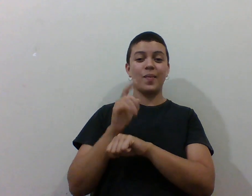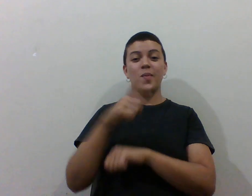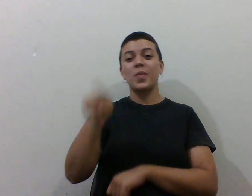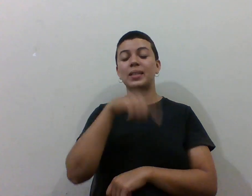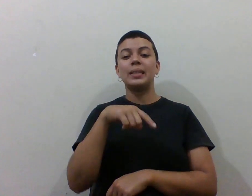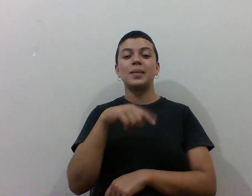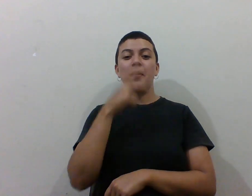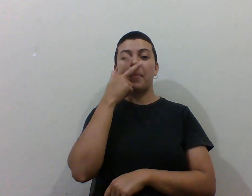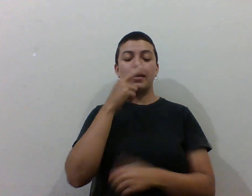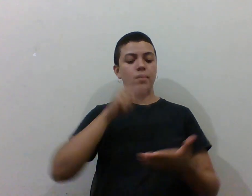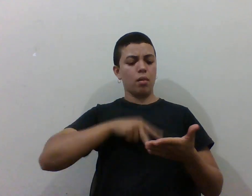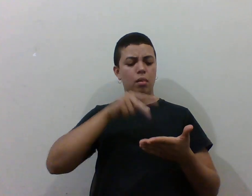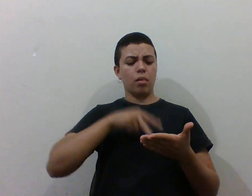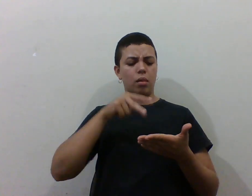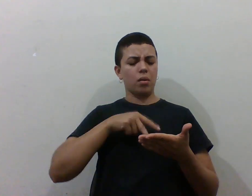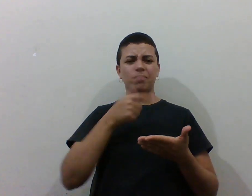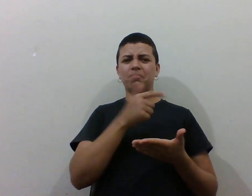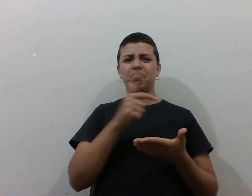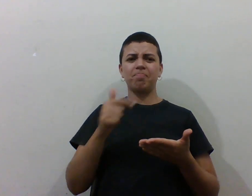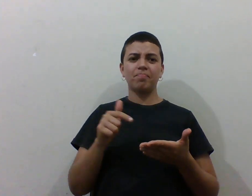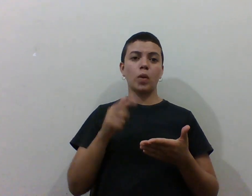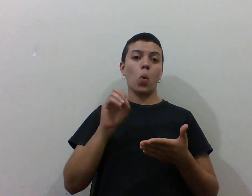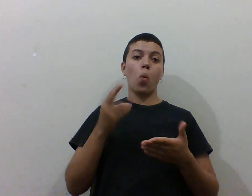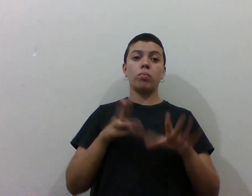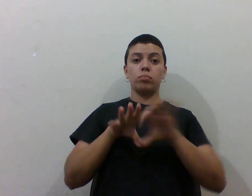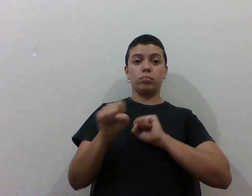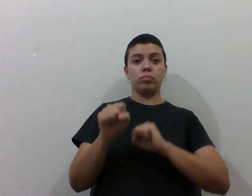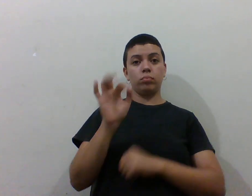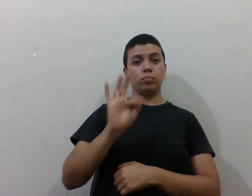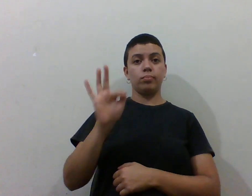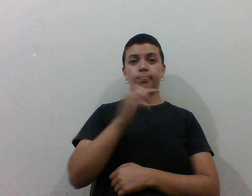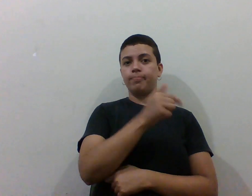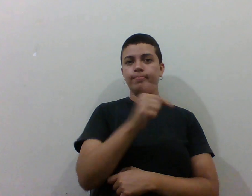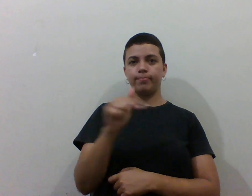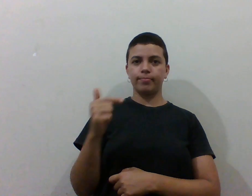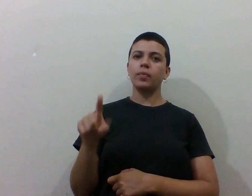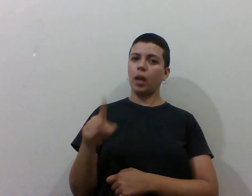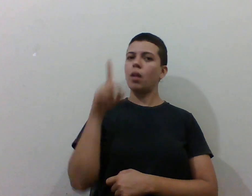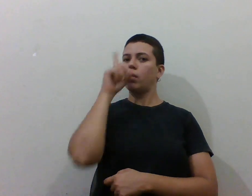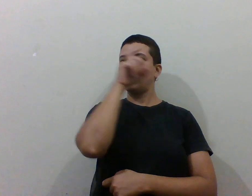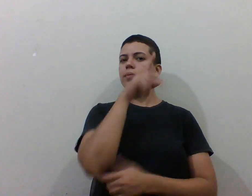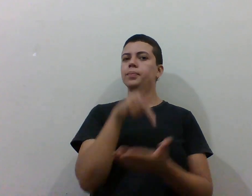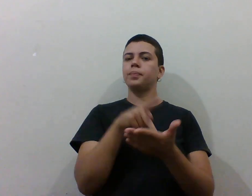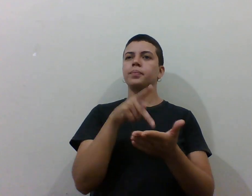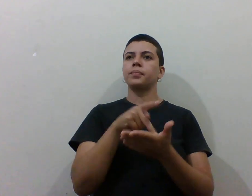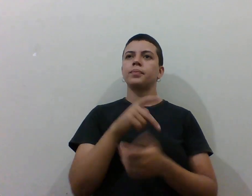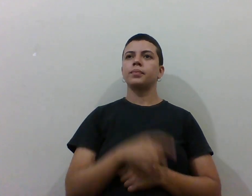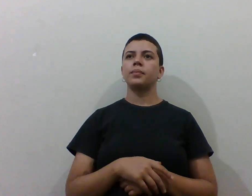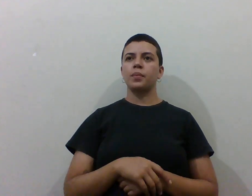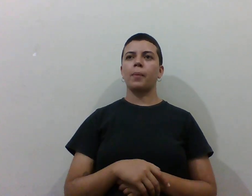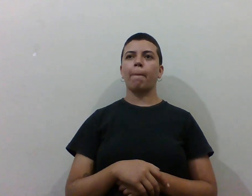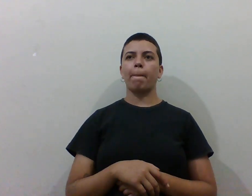uma leitura uma qualificação realmente é uma coisa muito delicada então enfim a minha ideia